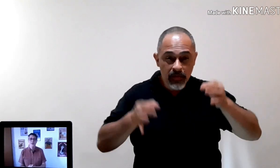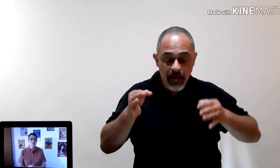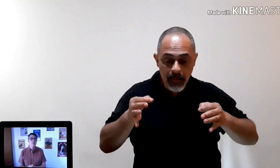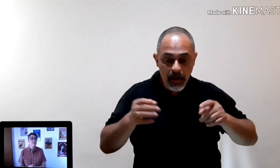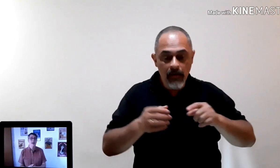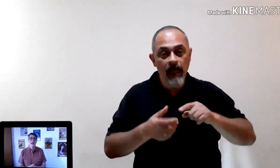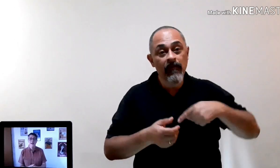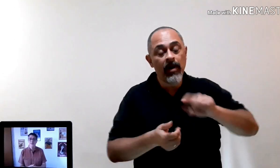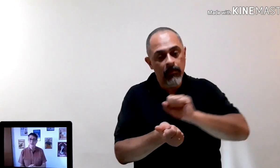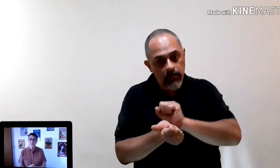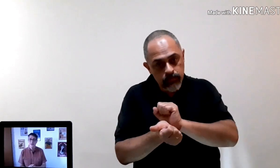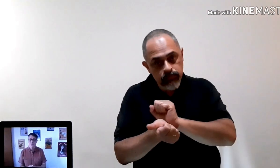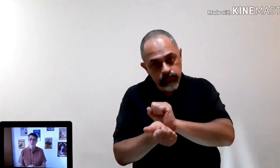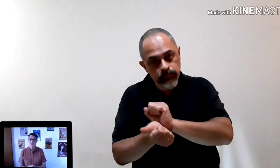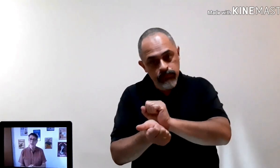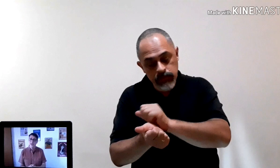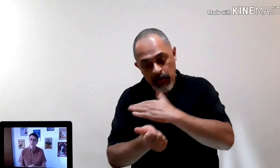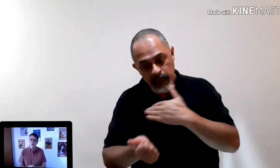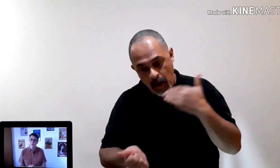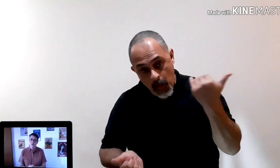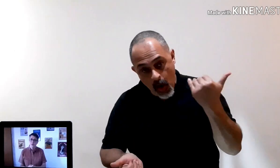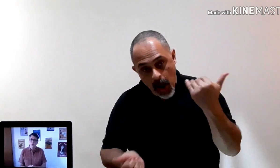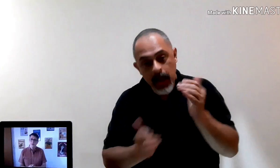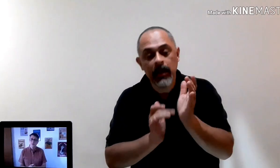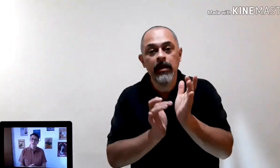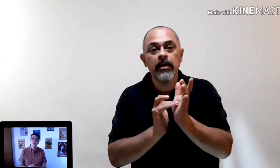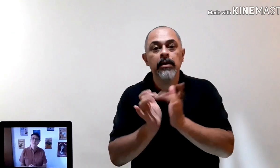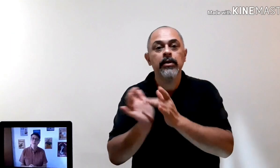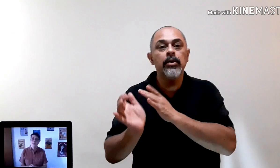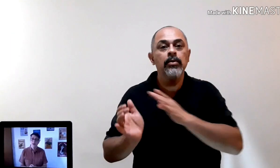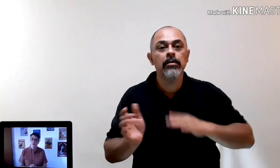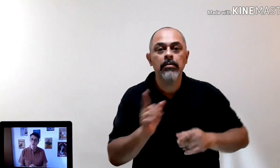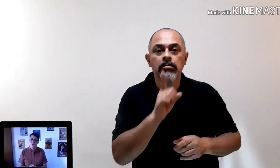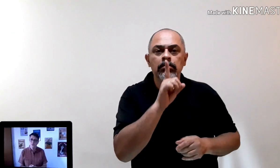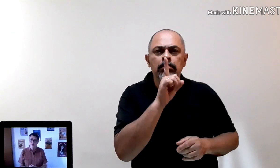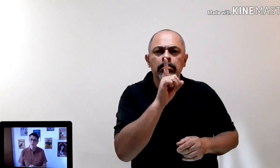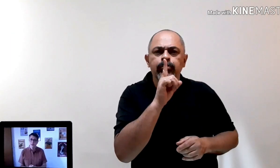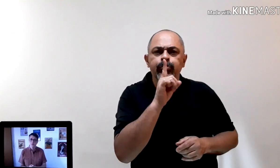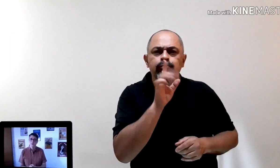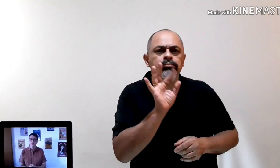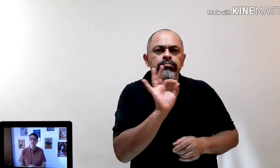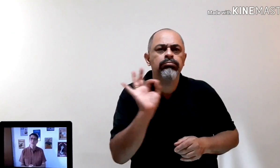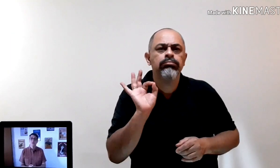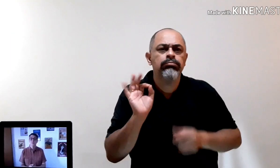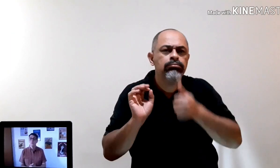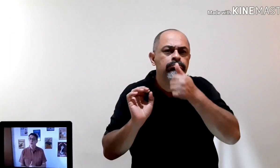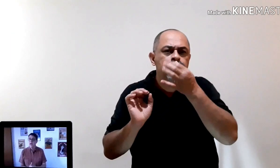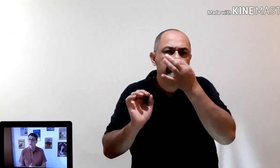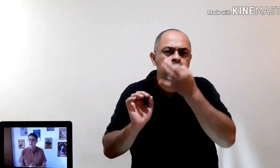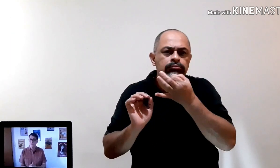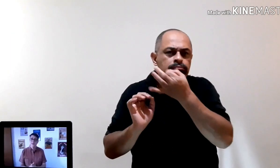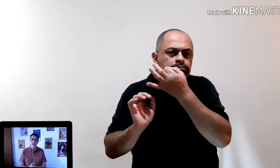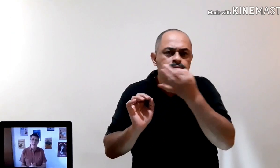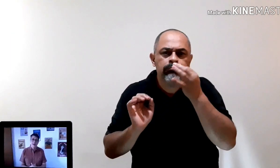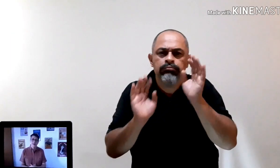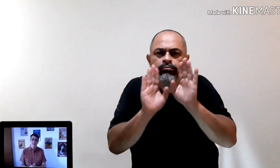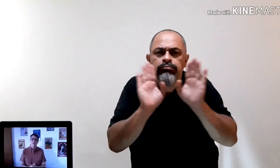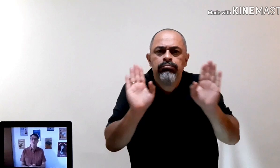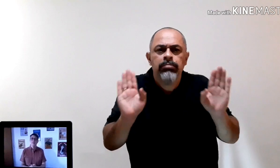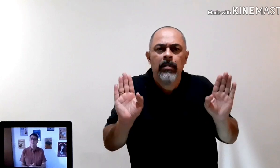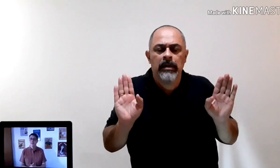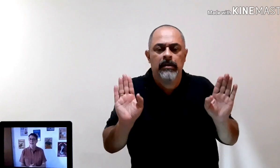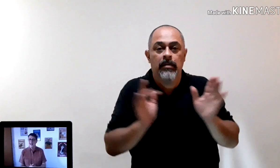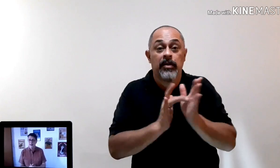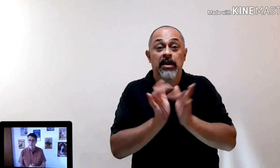não proferiu uma palavra, ele ficou quieto. Então é outro exemplo para nós no sofrimento, né? Não murmurar, não